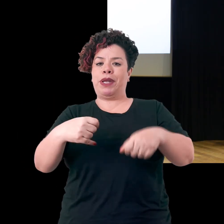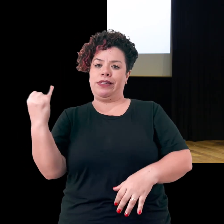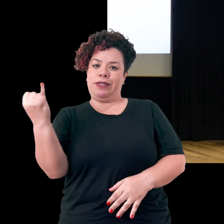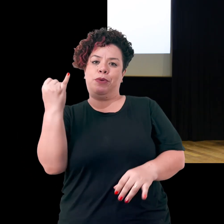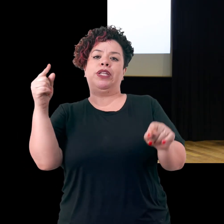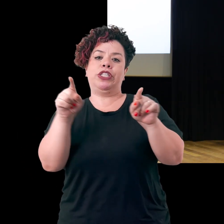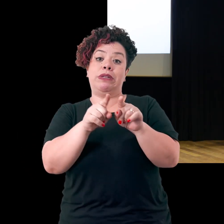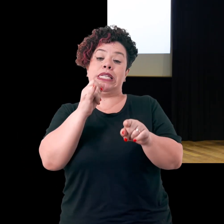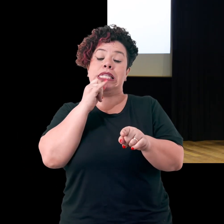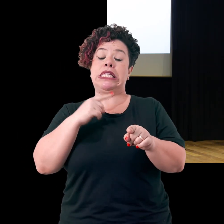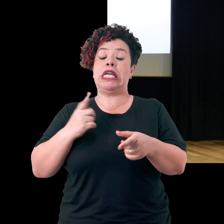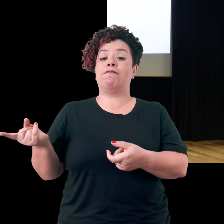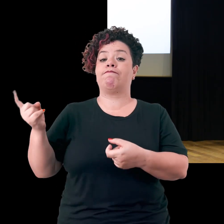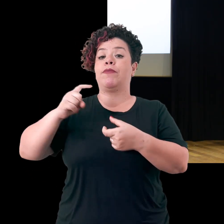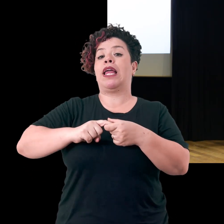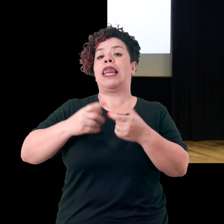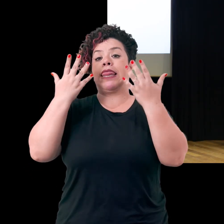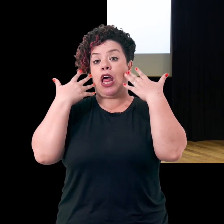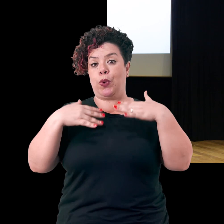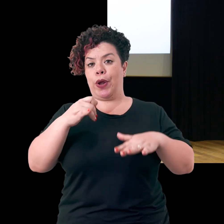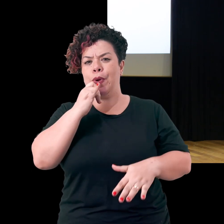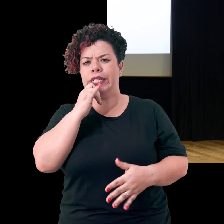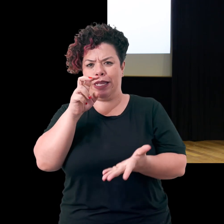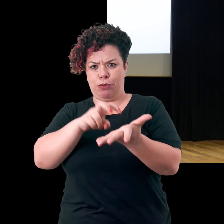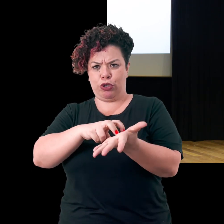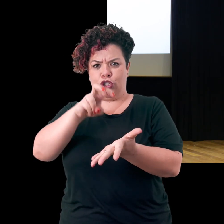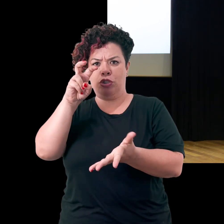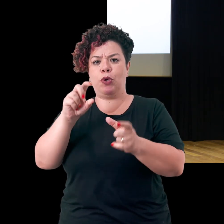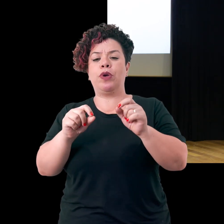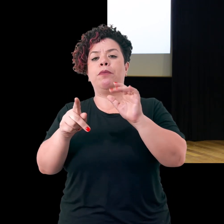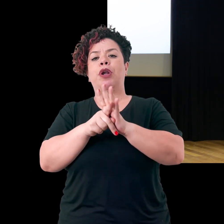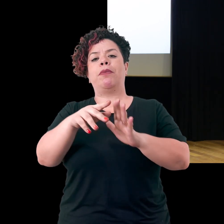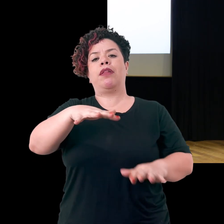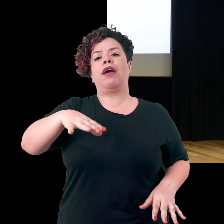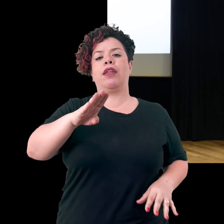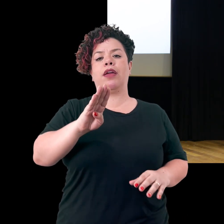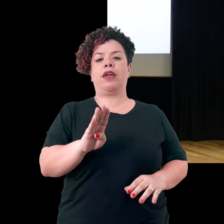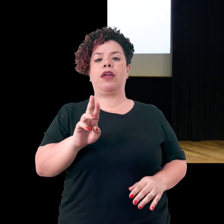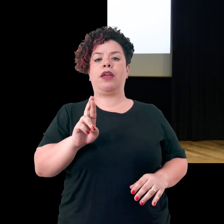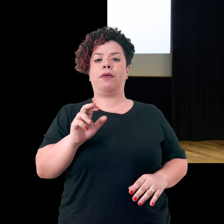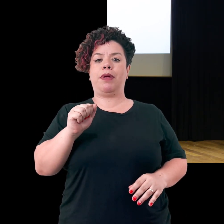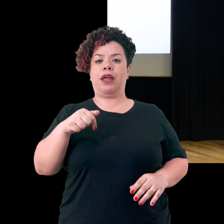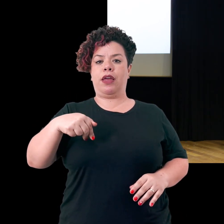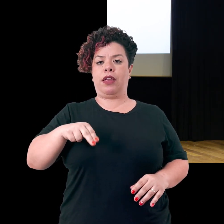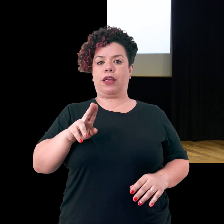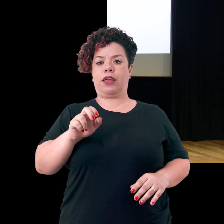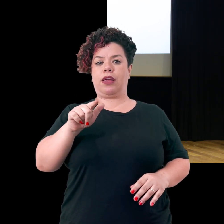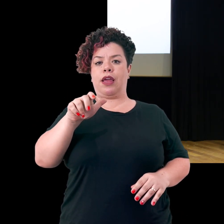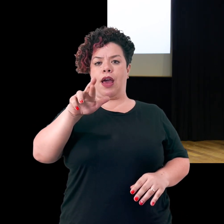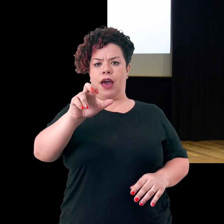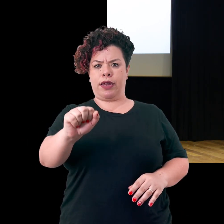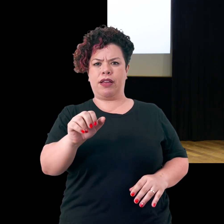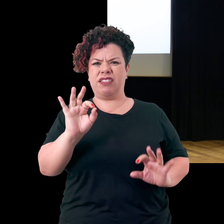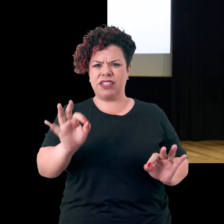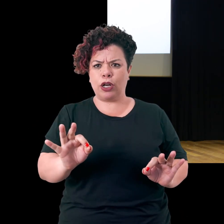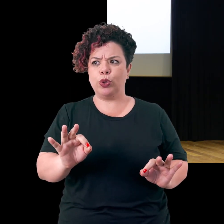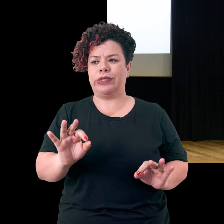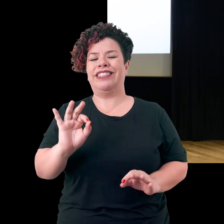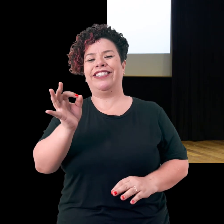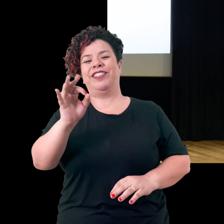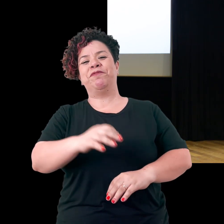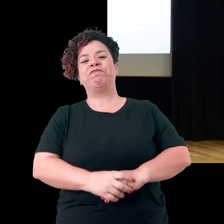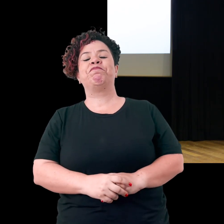natural? Né? A gente teve um exemplo de manhã, né, da braquiária, né? Certo? Isso.